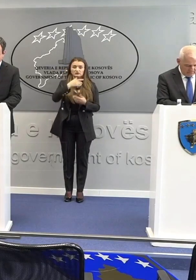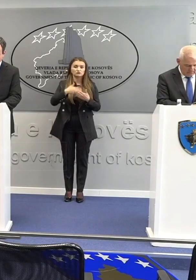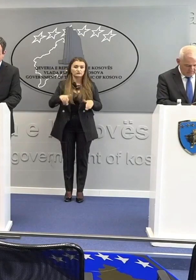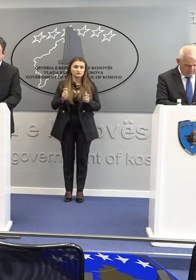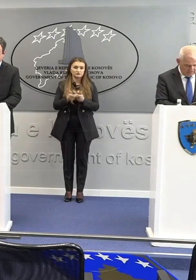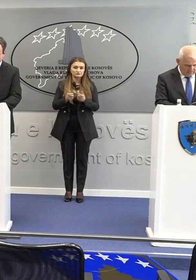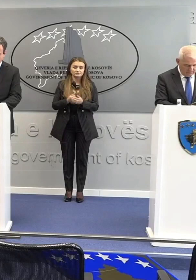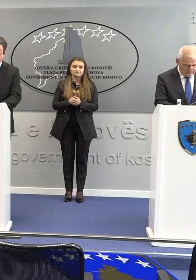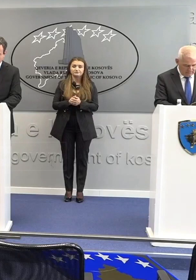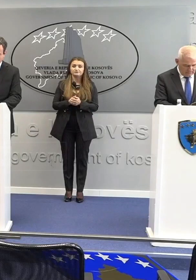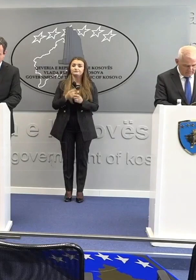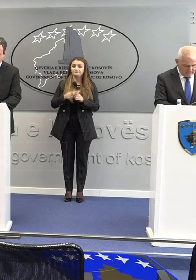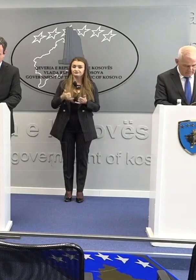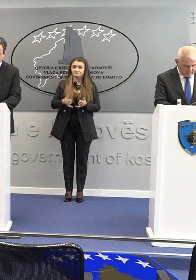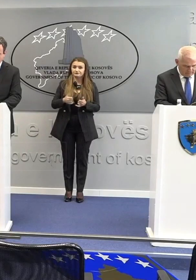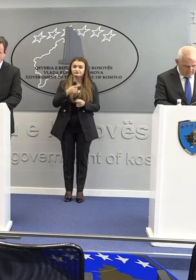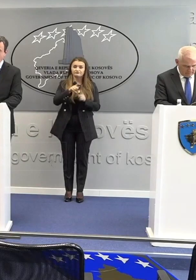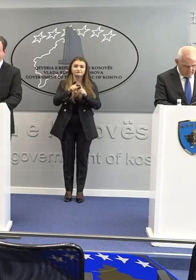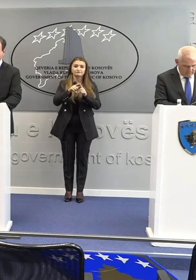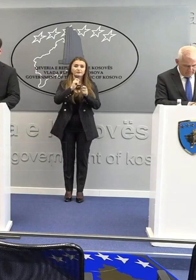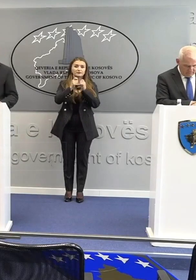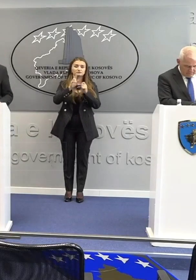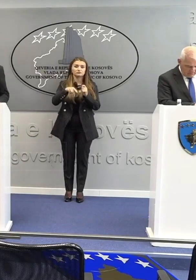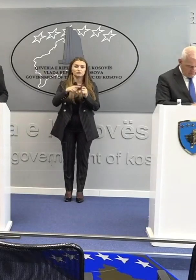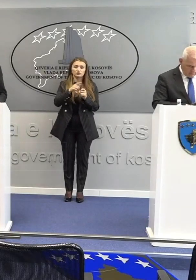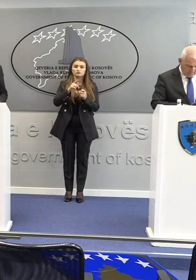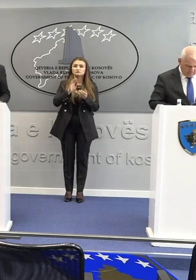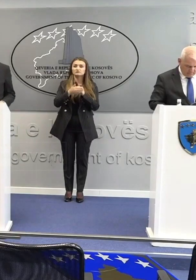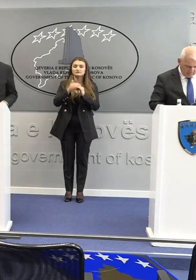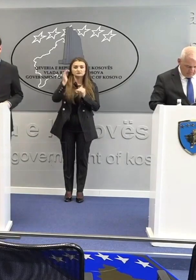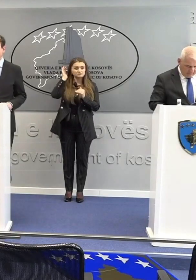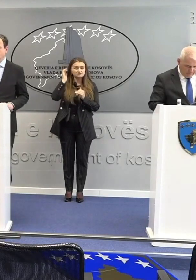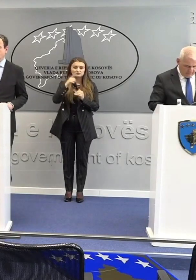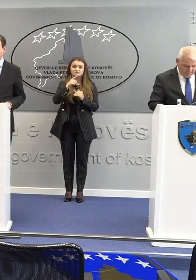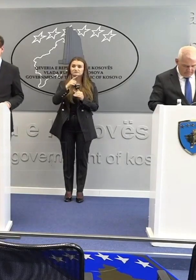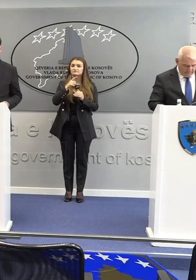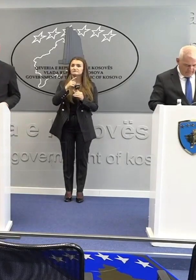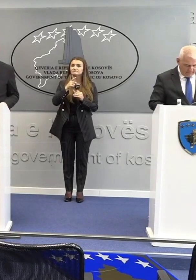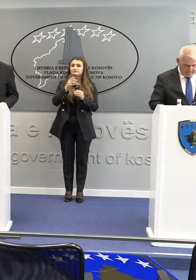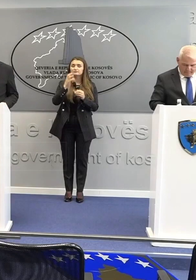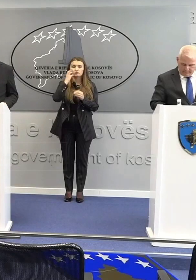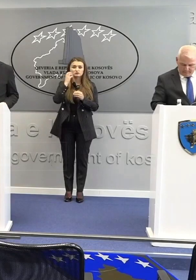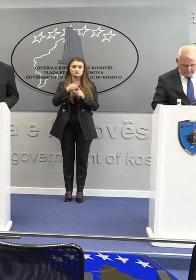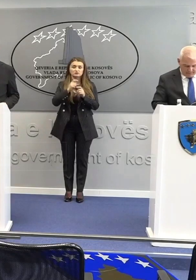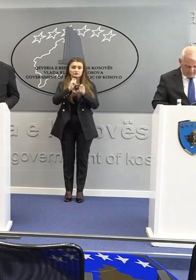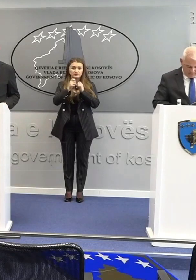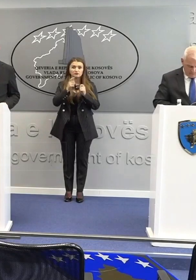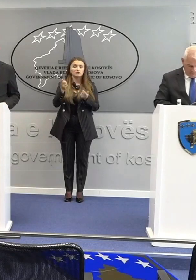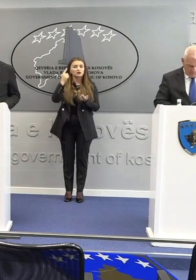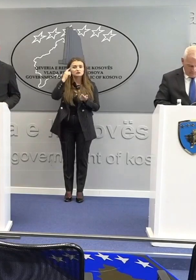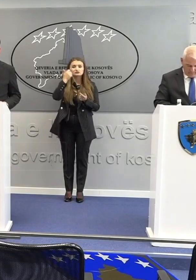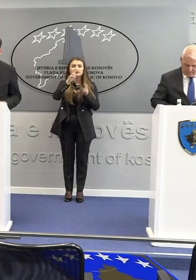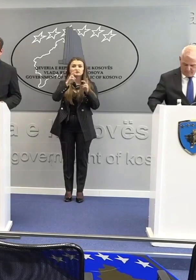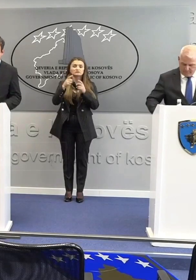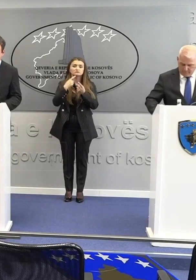Bruxell mes krye negociatorve, Zotit Bislimi dhe Petković, a do të diskutohet, a keni informacion, a do të diskutohet edhe për ngjarjet